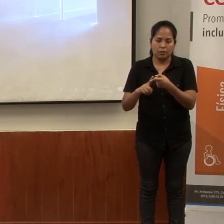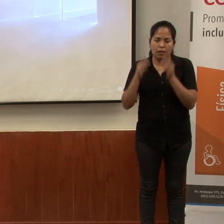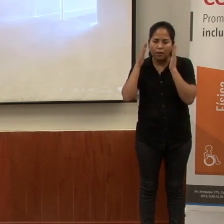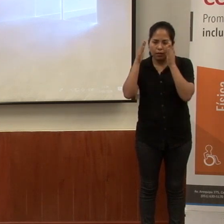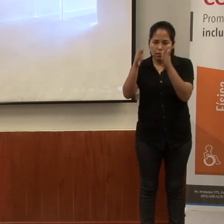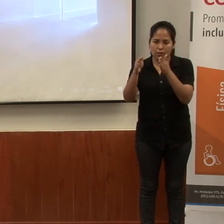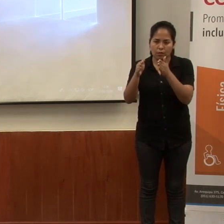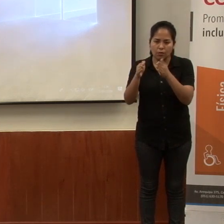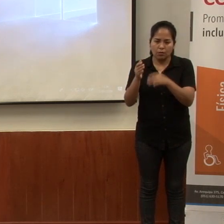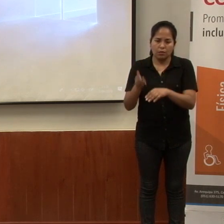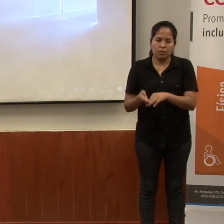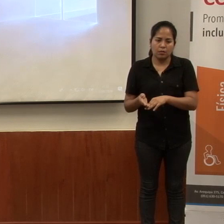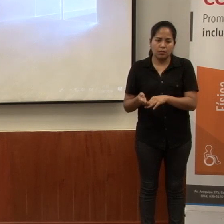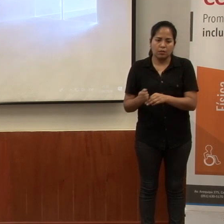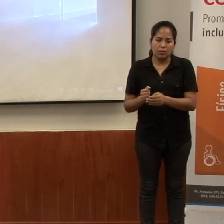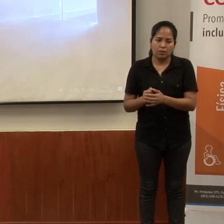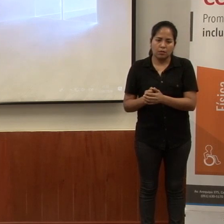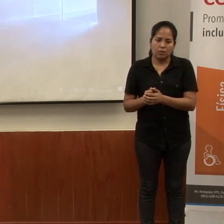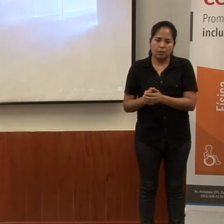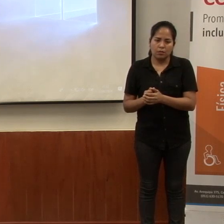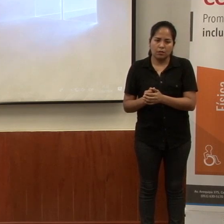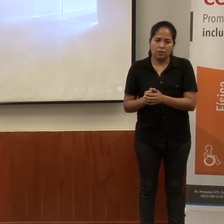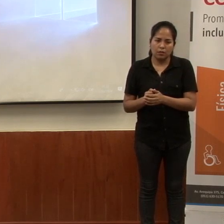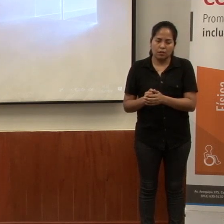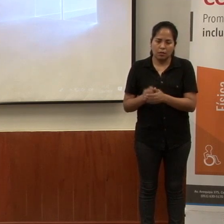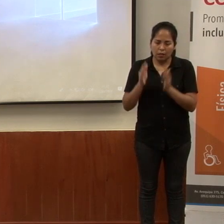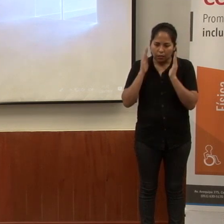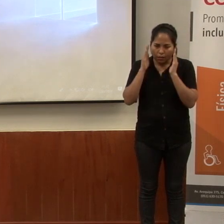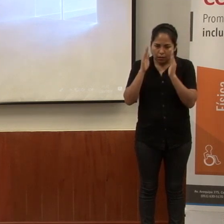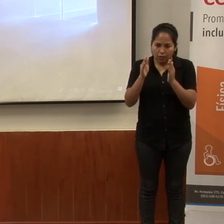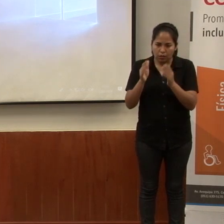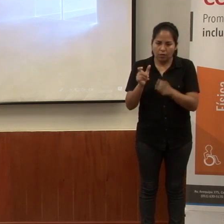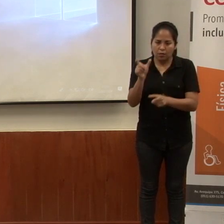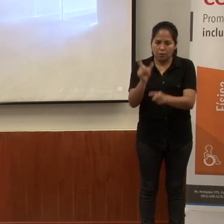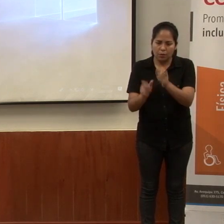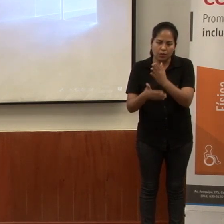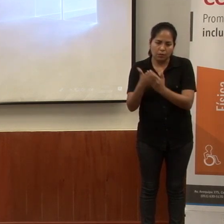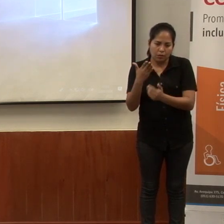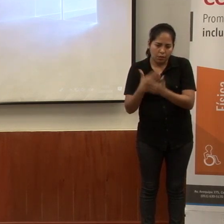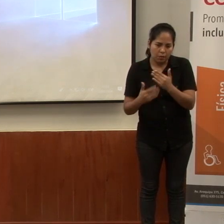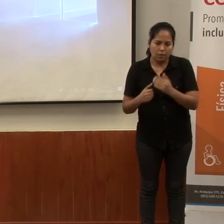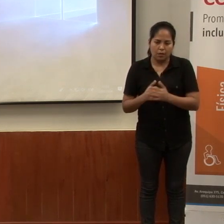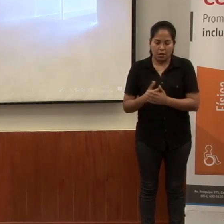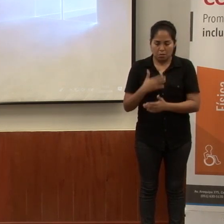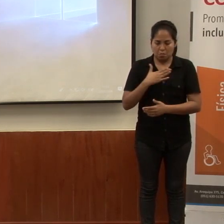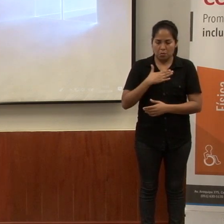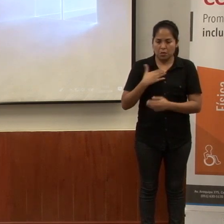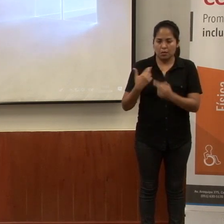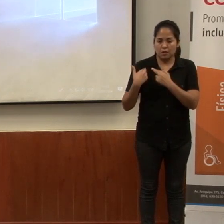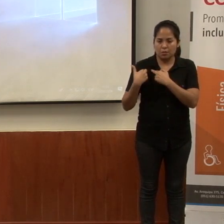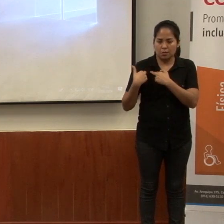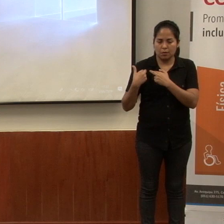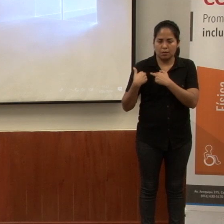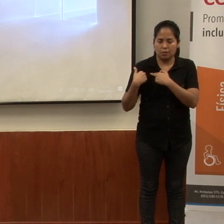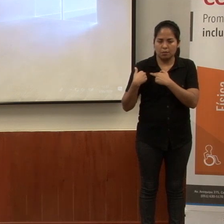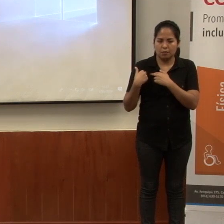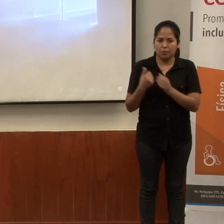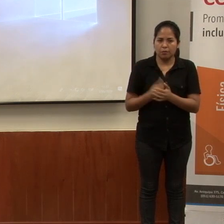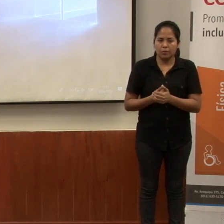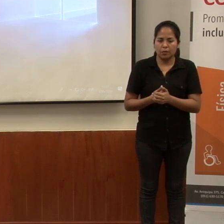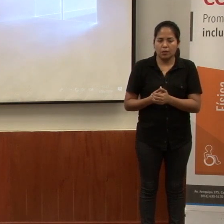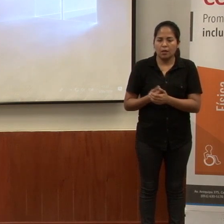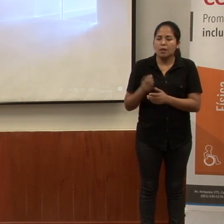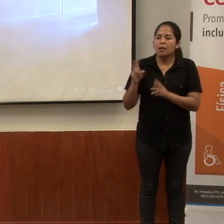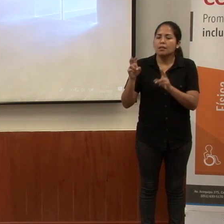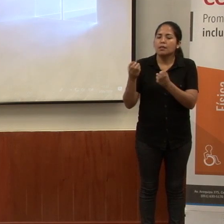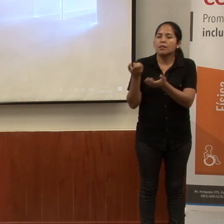atención y prevención de condiciones secundarias de personas con discapacidad, que está a cargo de mi dirección. A nivel nacional tiene 82 millones de soles